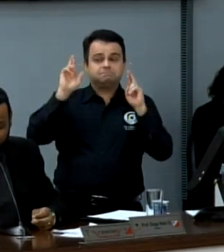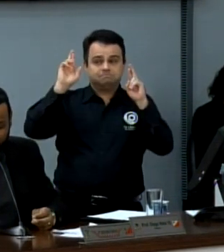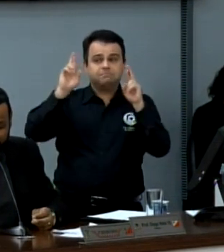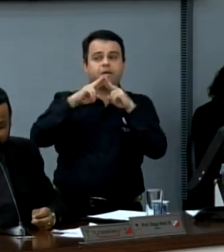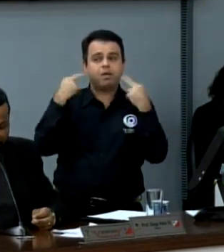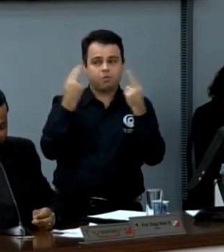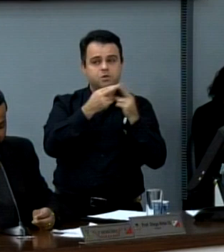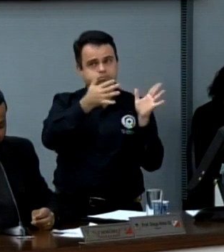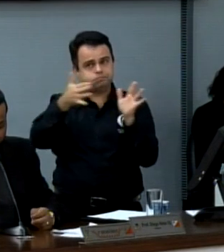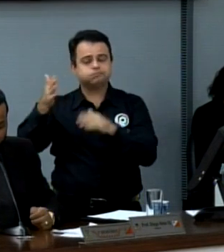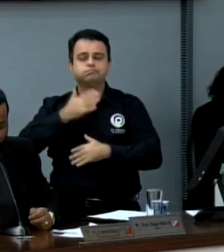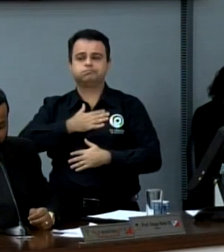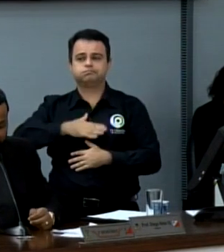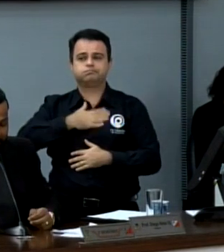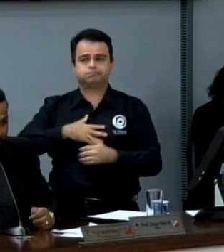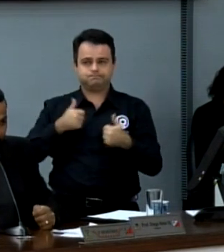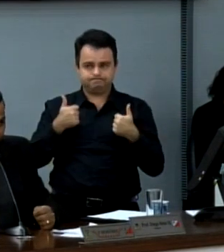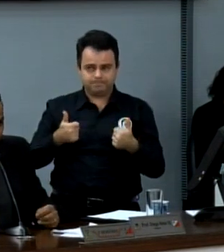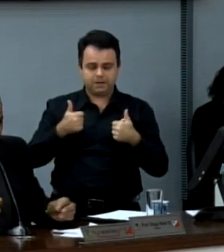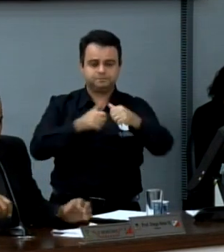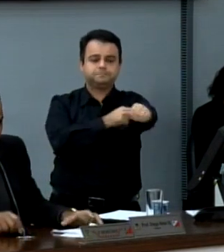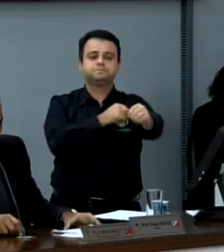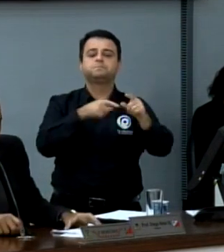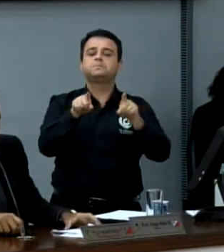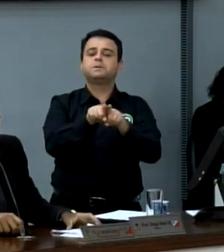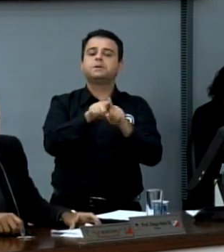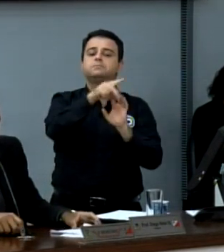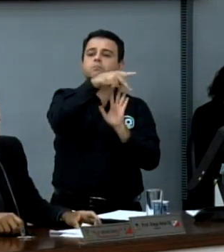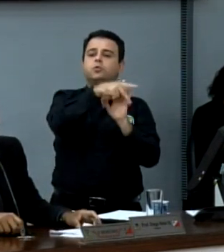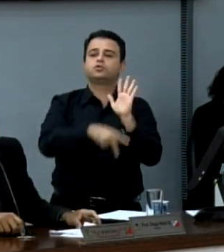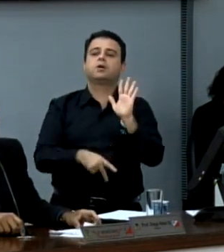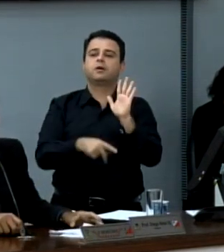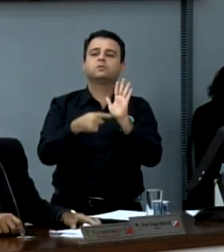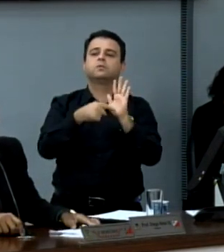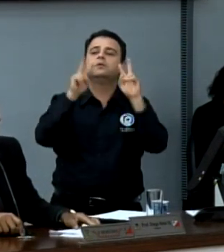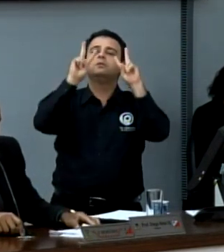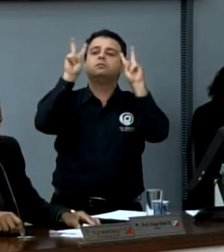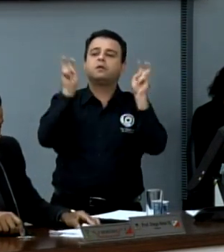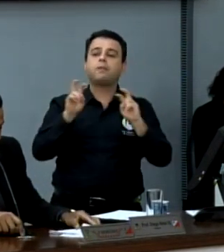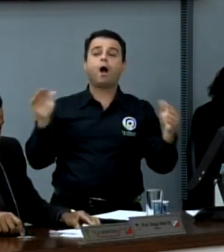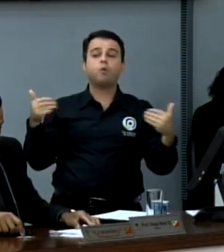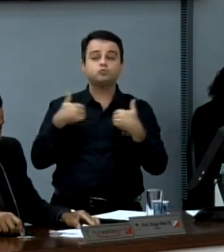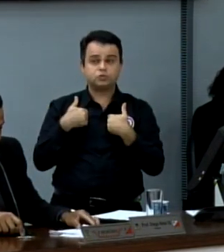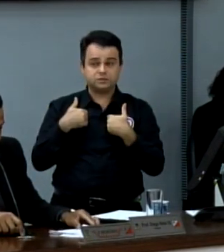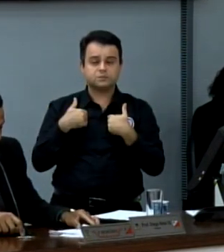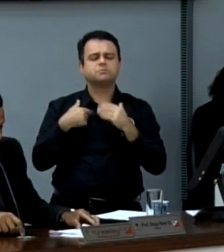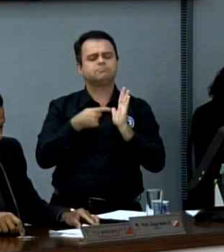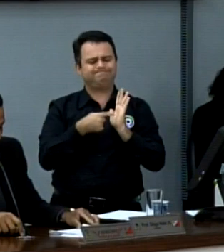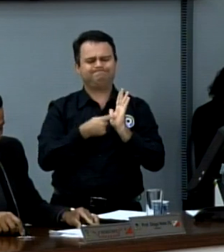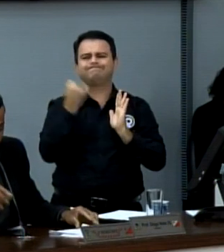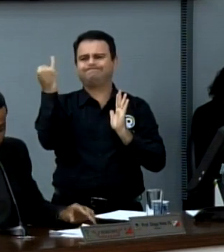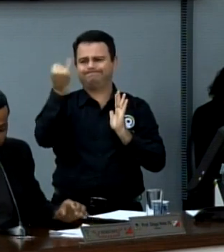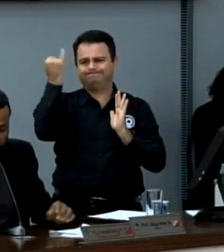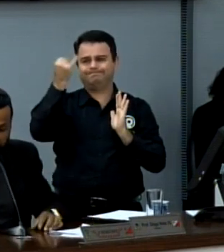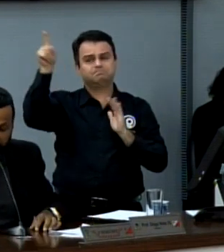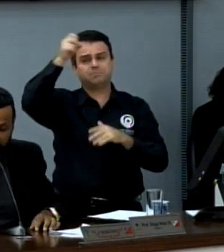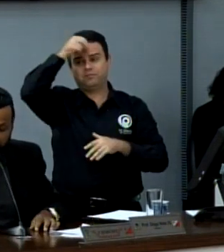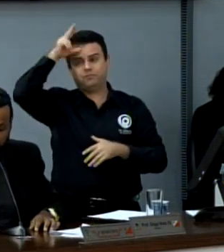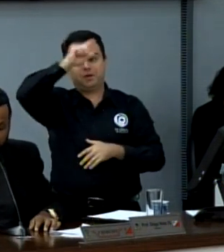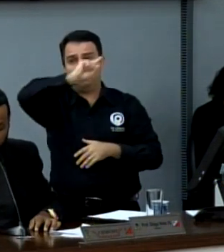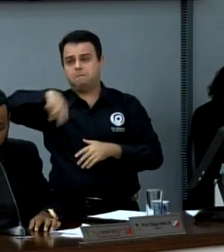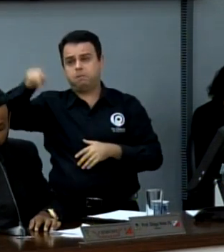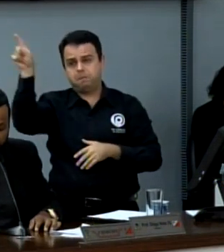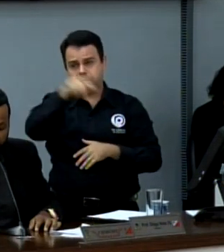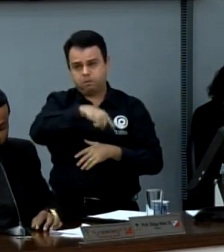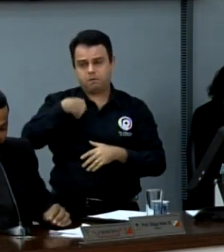vereadores no na questão do veto do programa do autismo que é um projeto suma importância eu entendi as